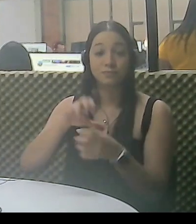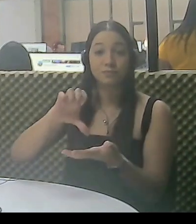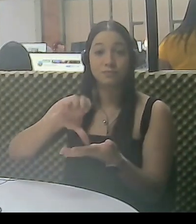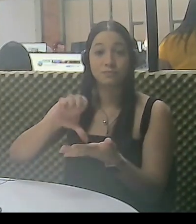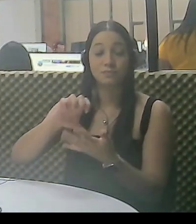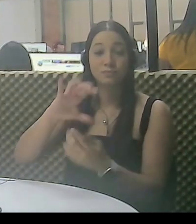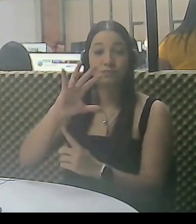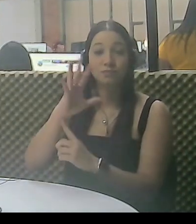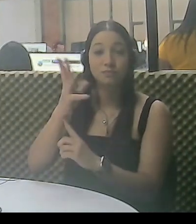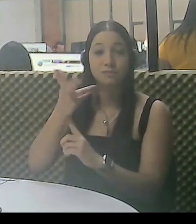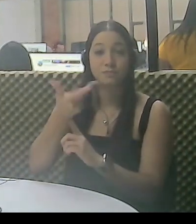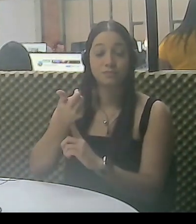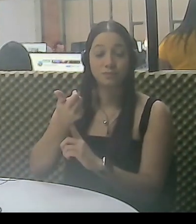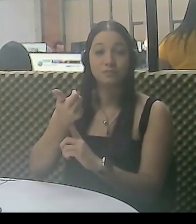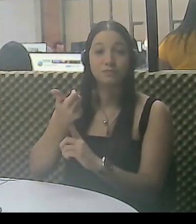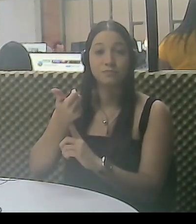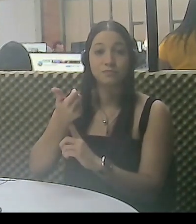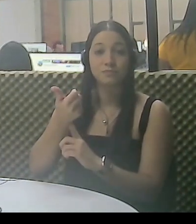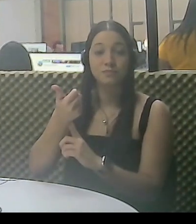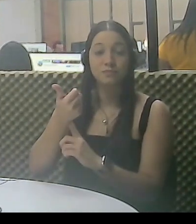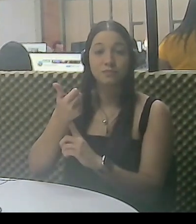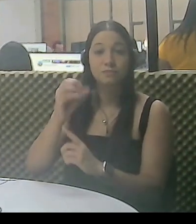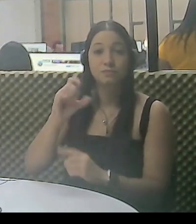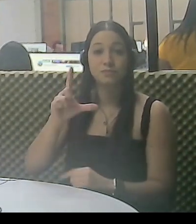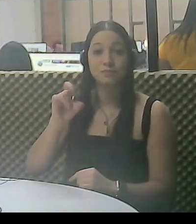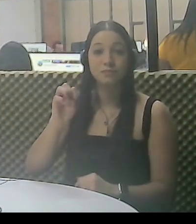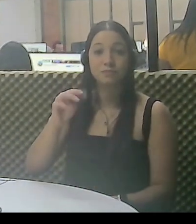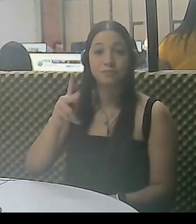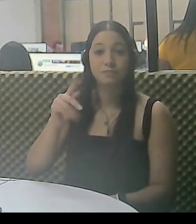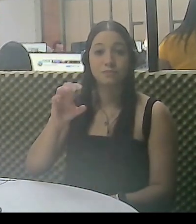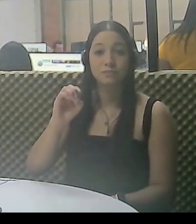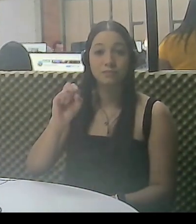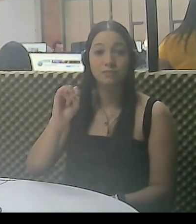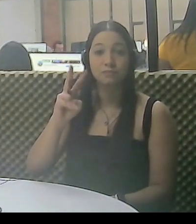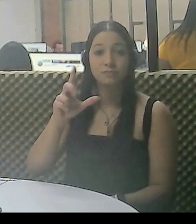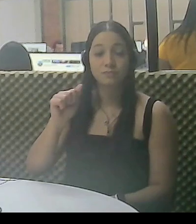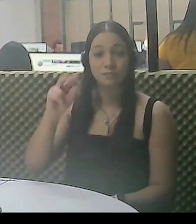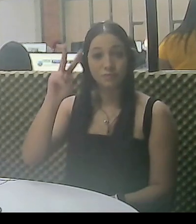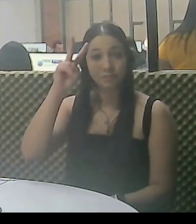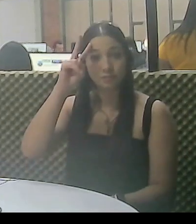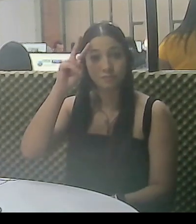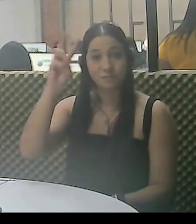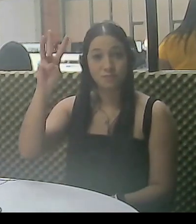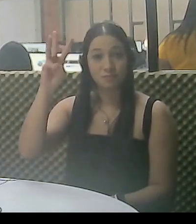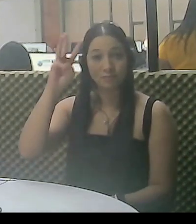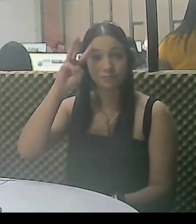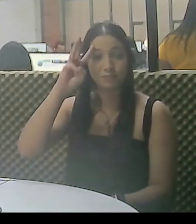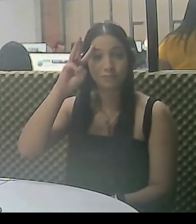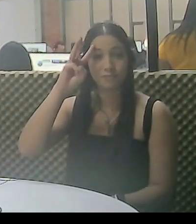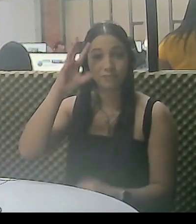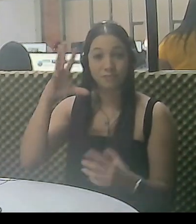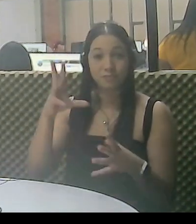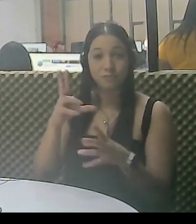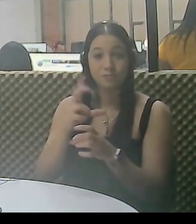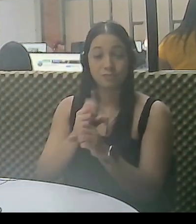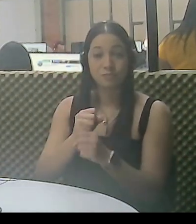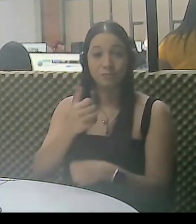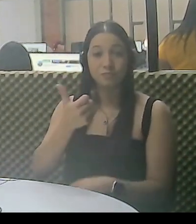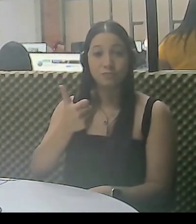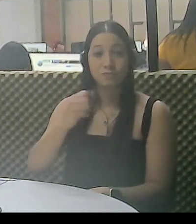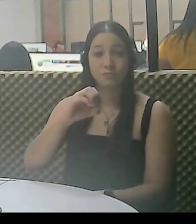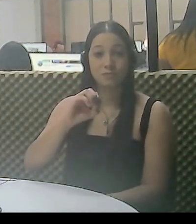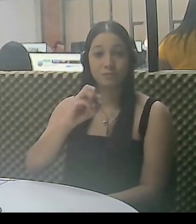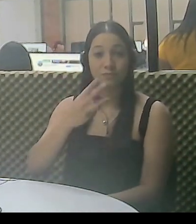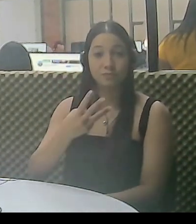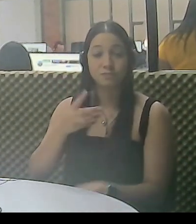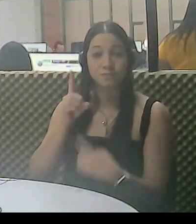Artes e Esporte Unificados, Olímpio Silva, o Pai Negro, na segunda e também na terça-feira, totalizando 103